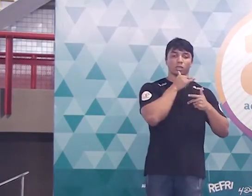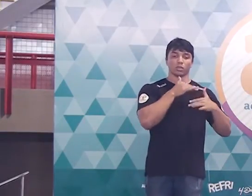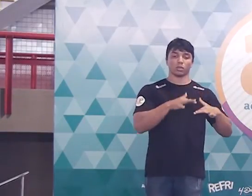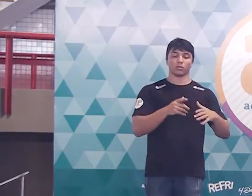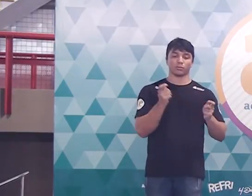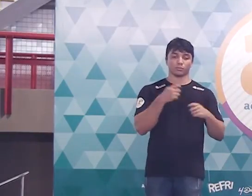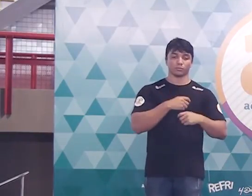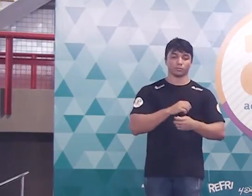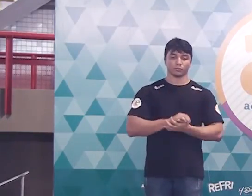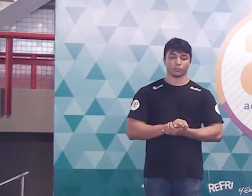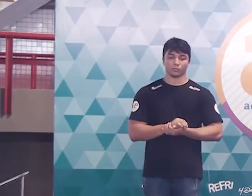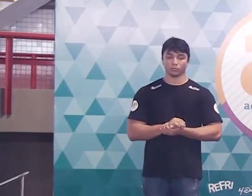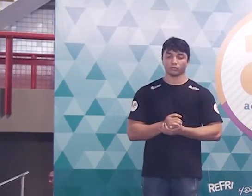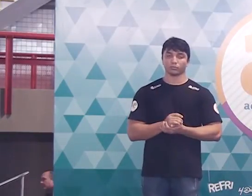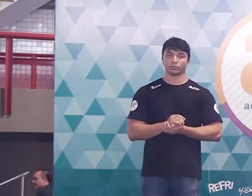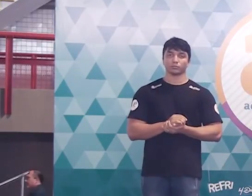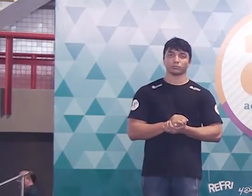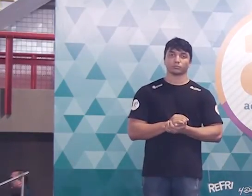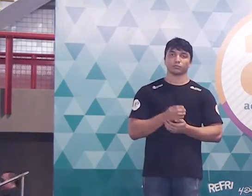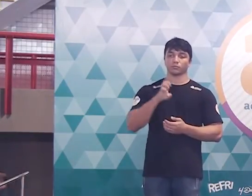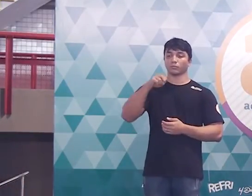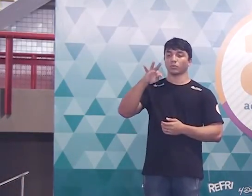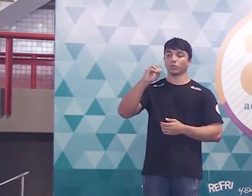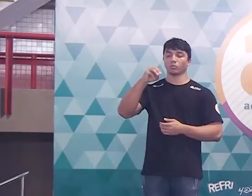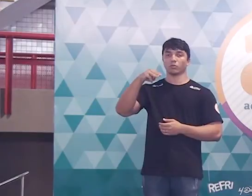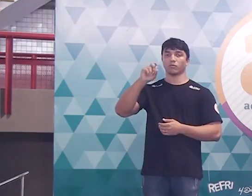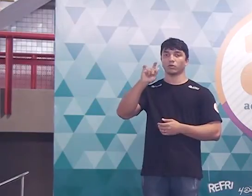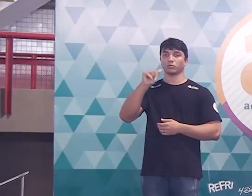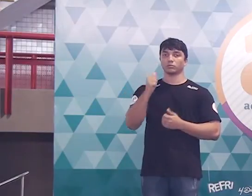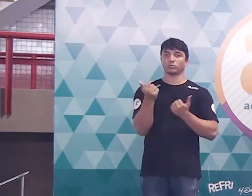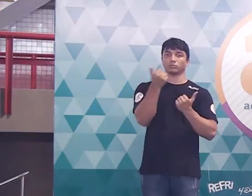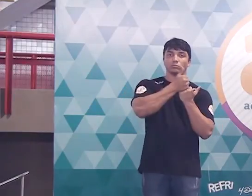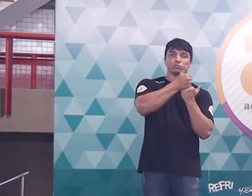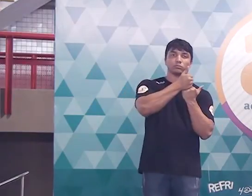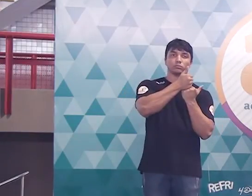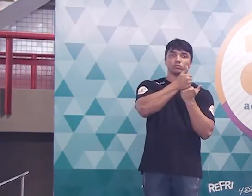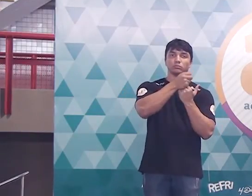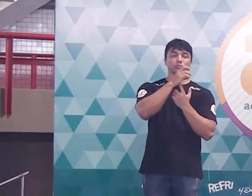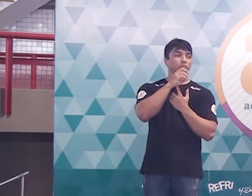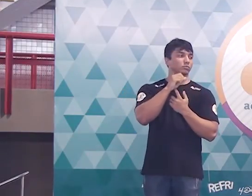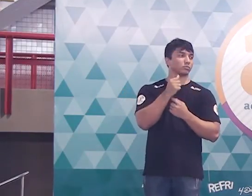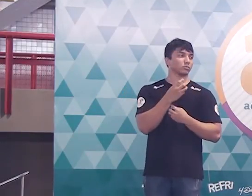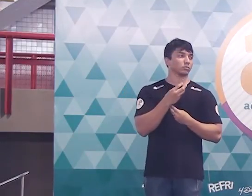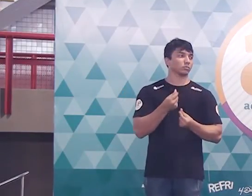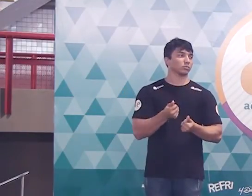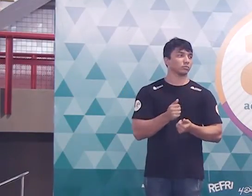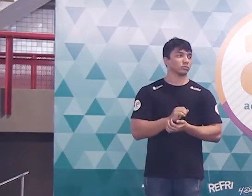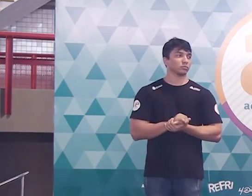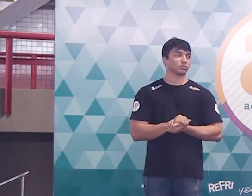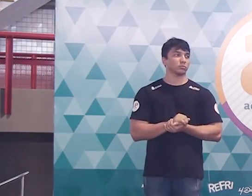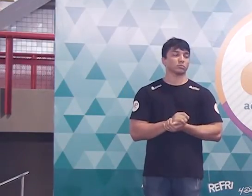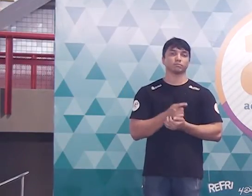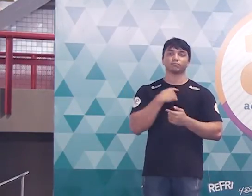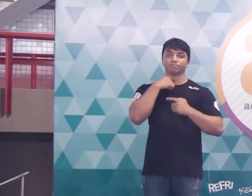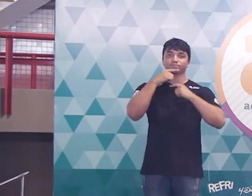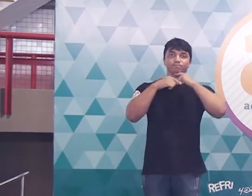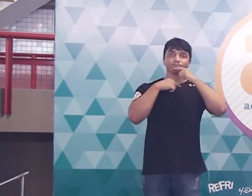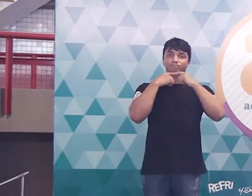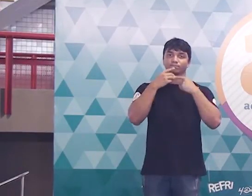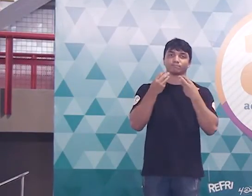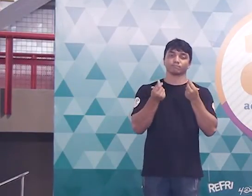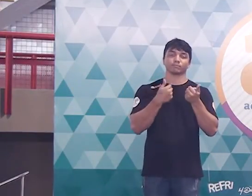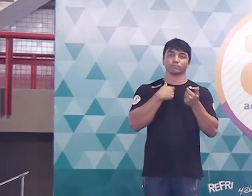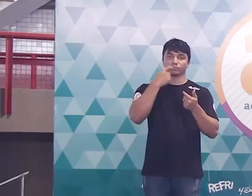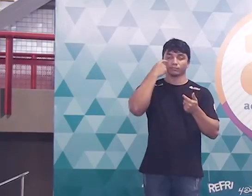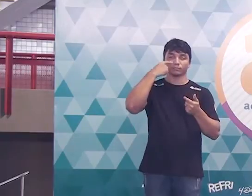liquidez. Professor, a entomofagia irá substituir o consumo de carne? Não sei. Eu não tenho como prever isso, tá?